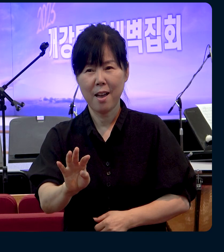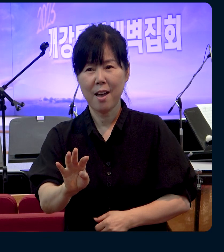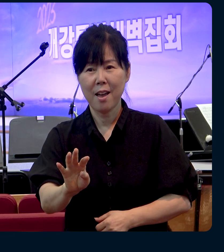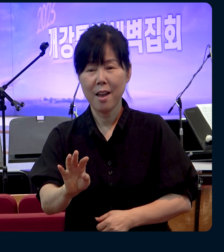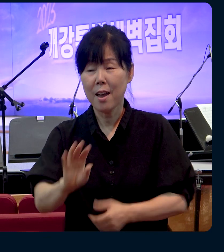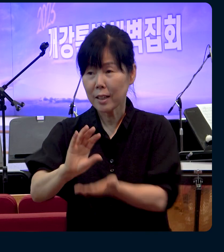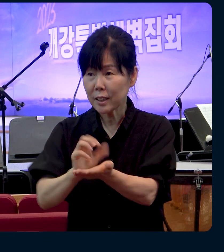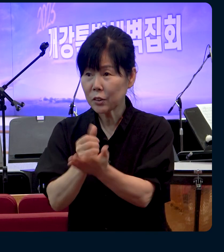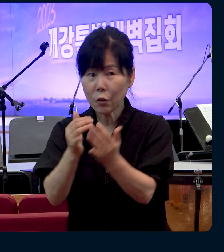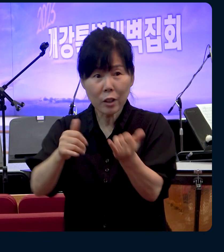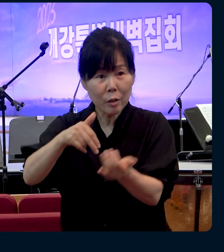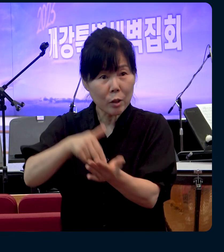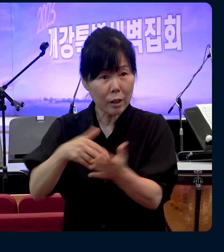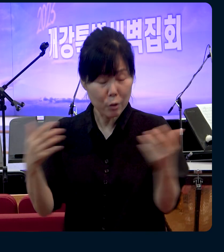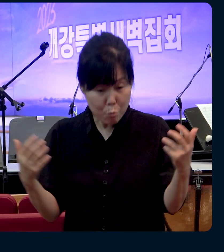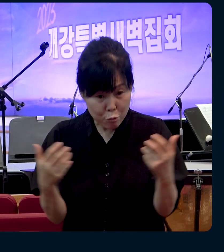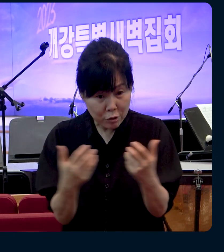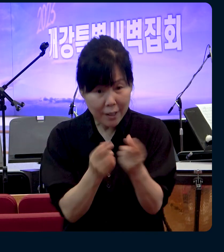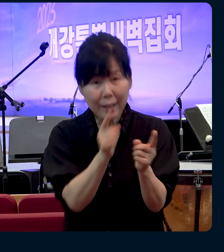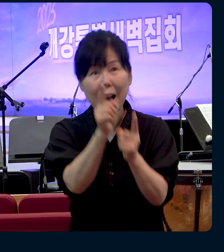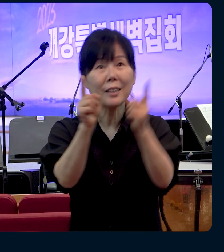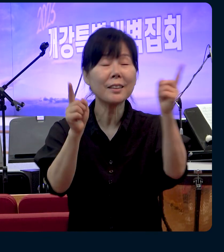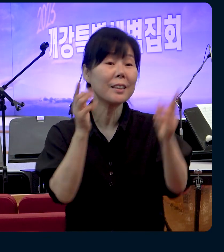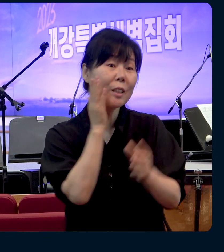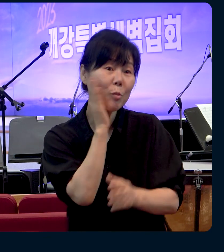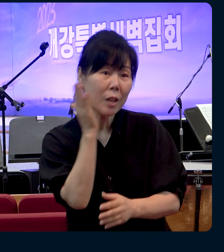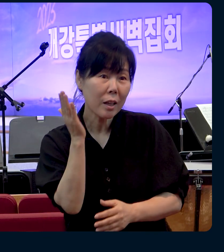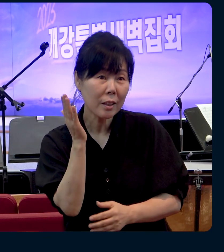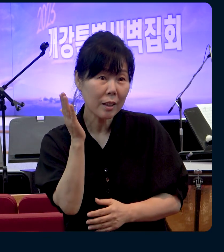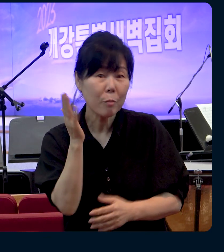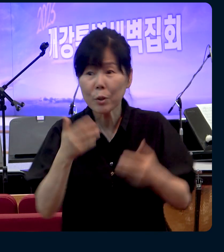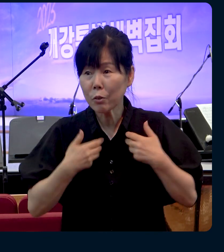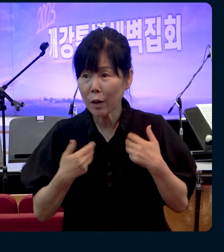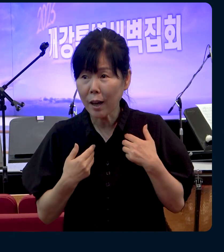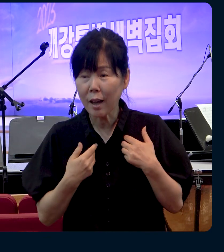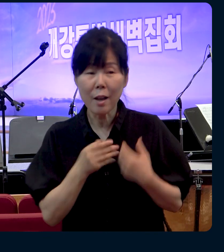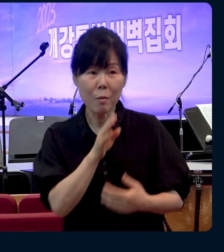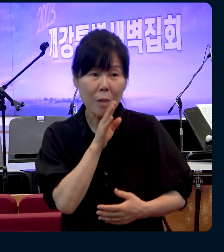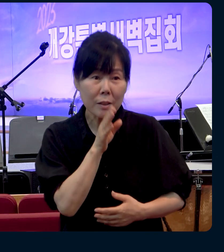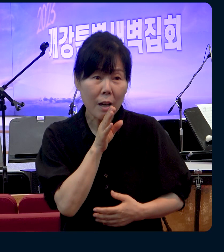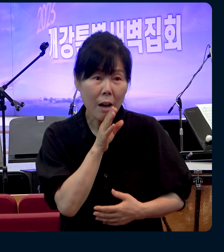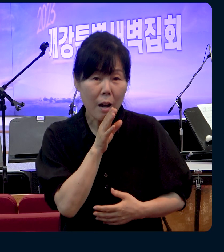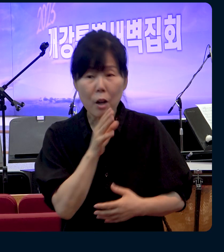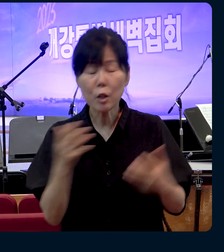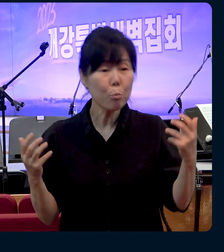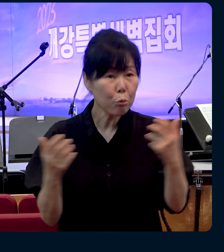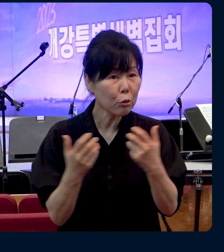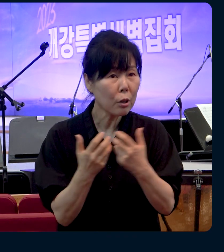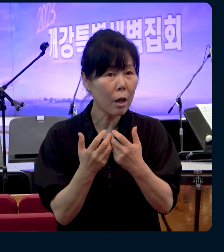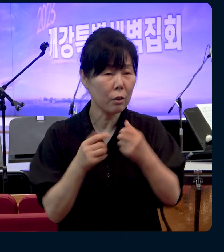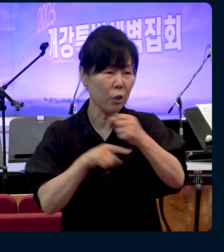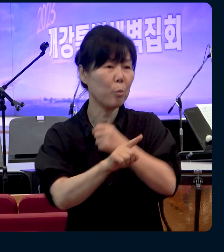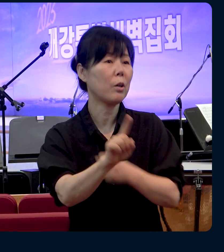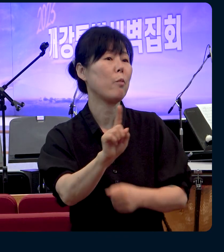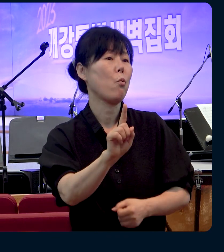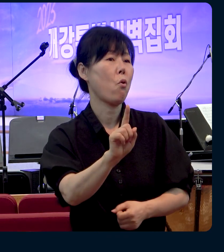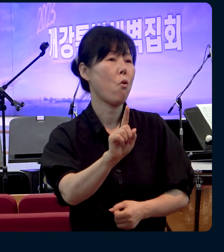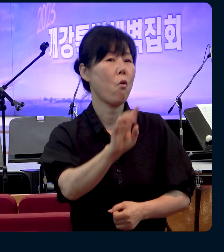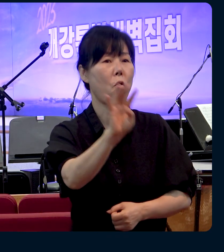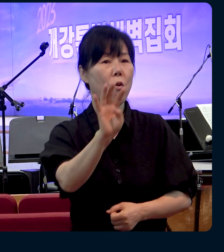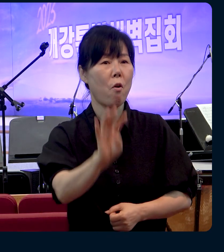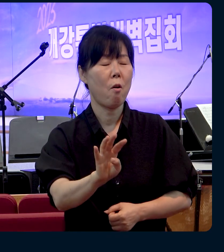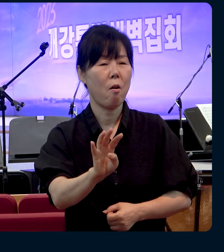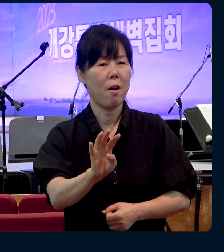그 풍성함이 뭐냐? 그리스도인이 그 풍성한 가지와 그 잎사귀, 그 풍성함의 실체가